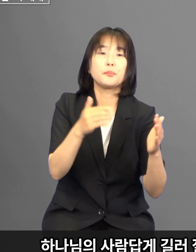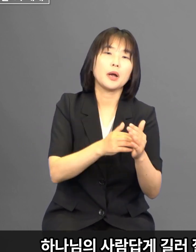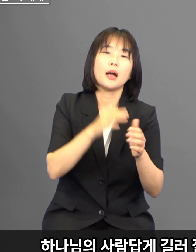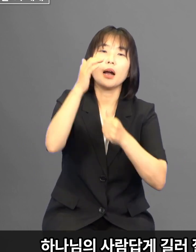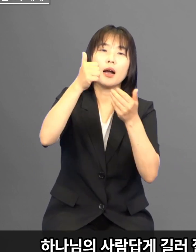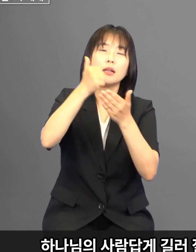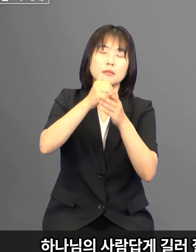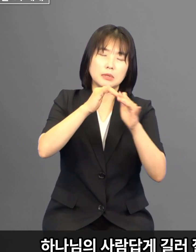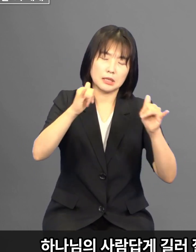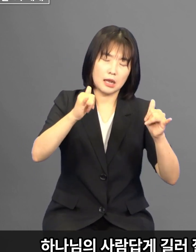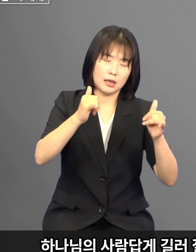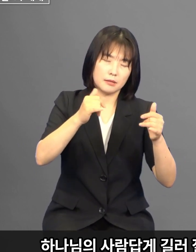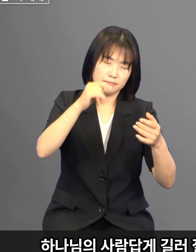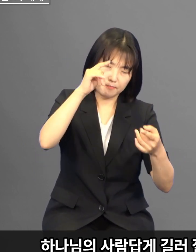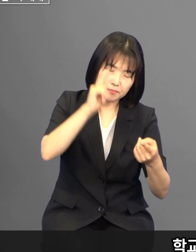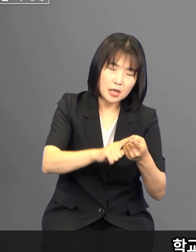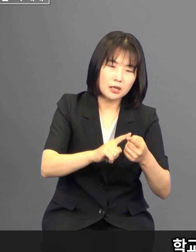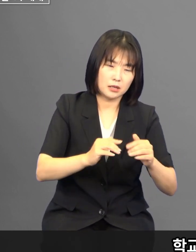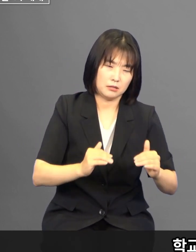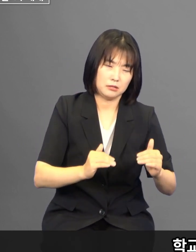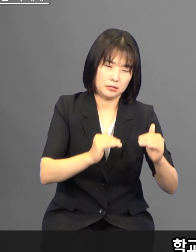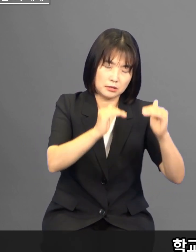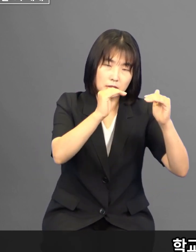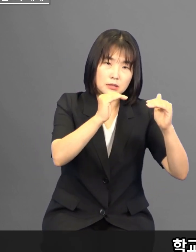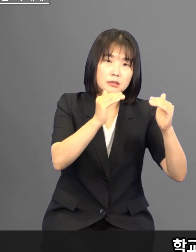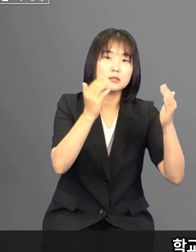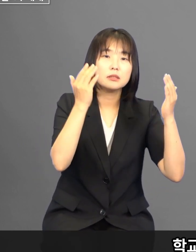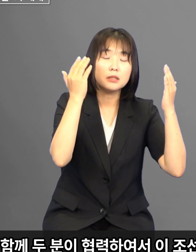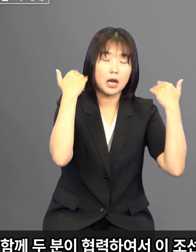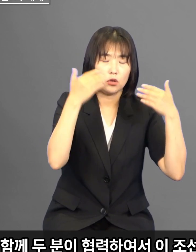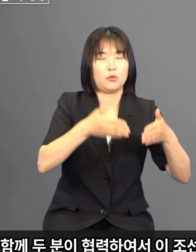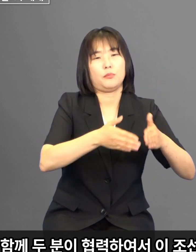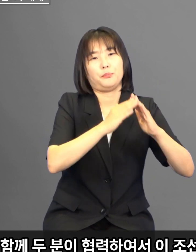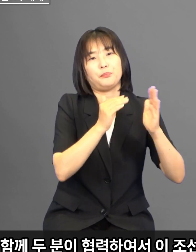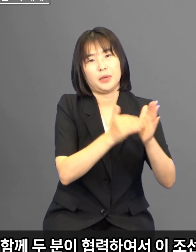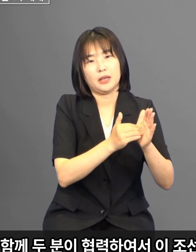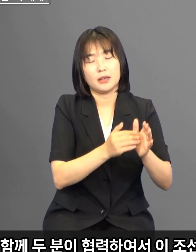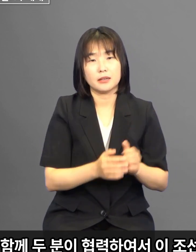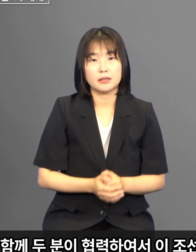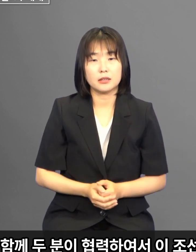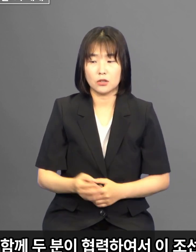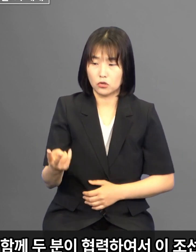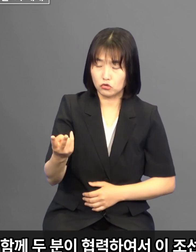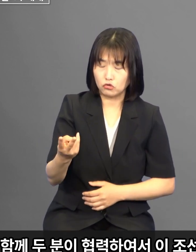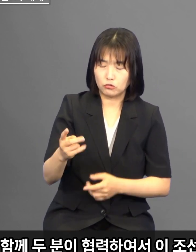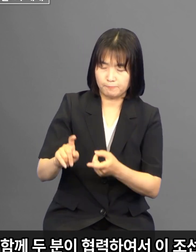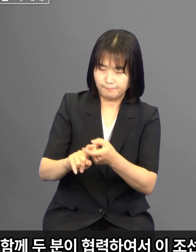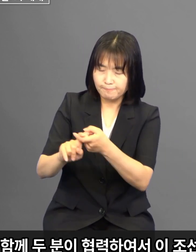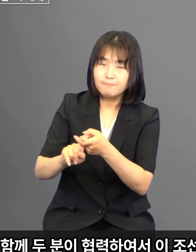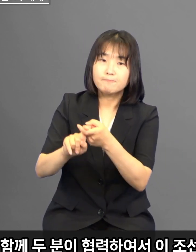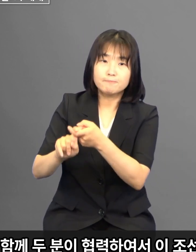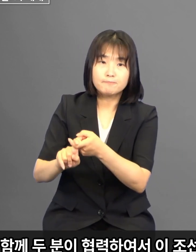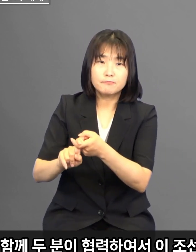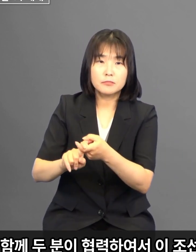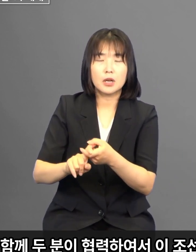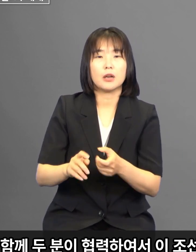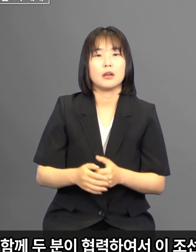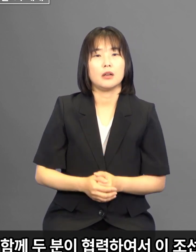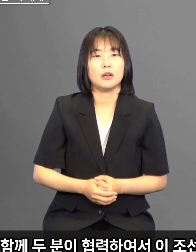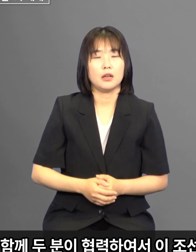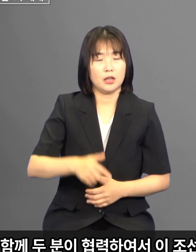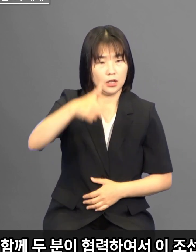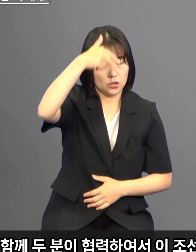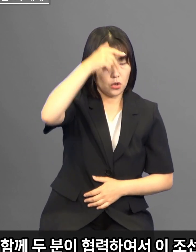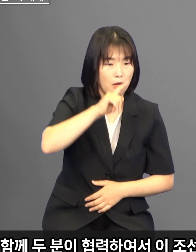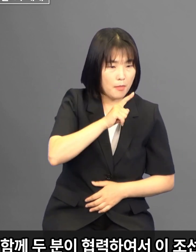수 있도록 그런 리더들을 양성하는 학교를 세웠습니다. 함께 두 분이 협력하여서 이 조선어로 성경을 이해할